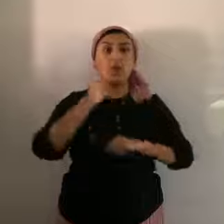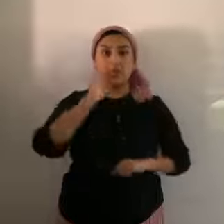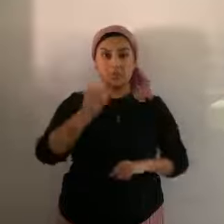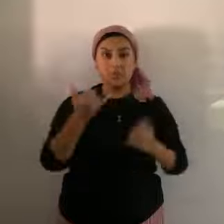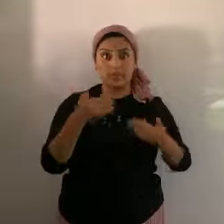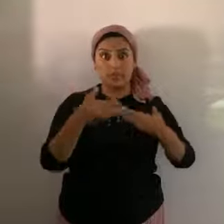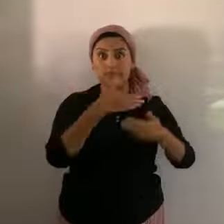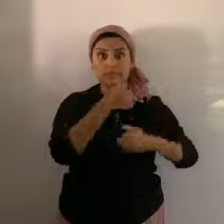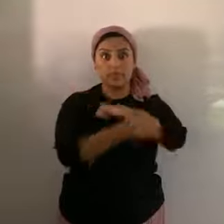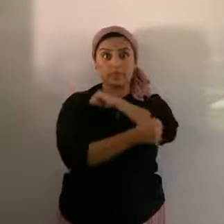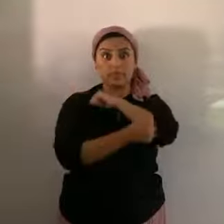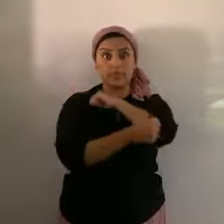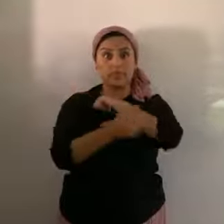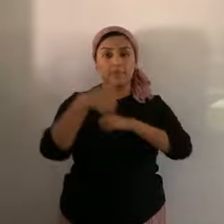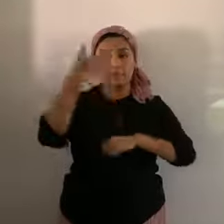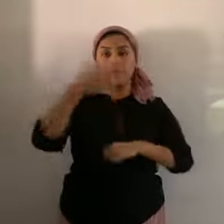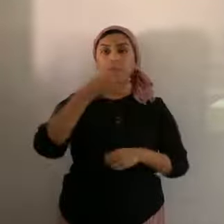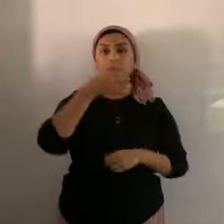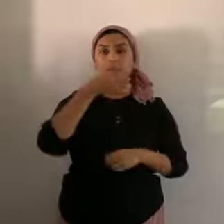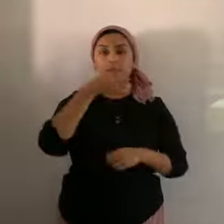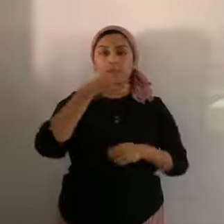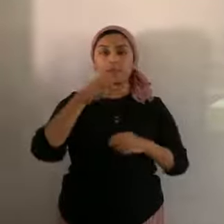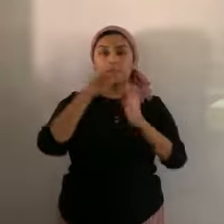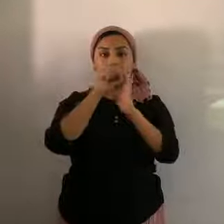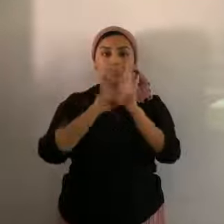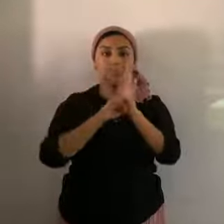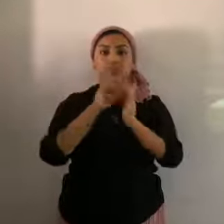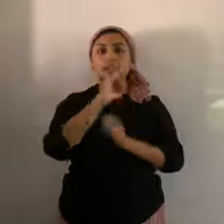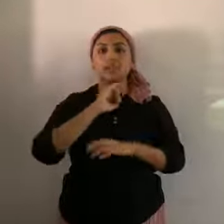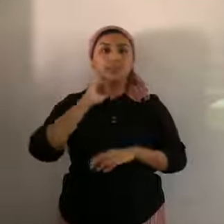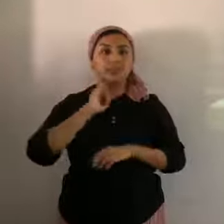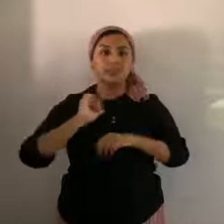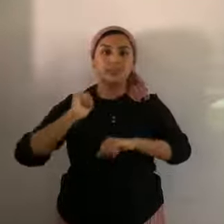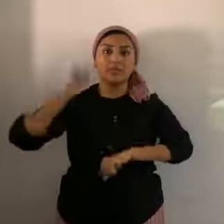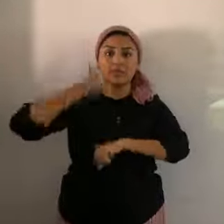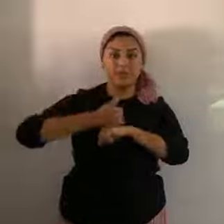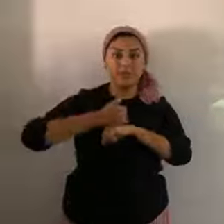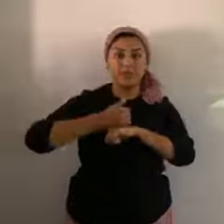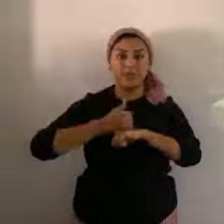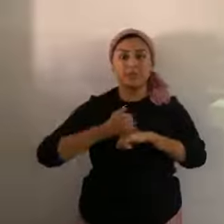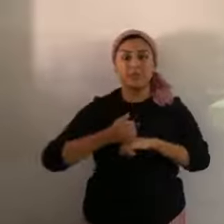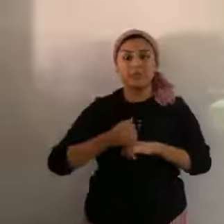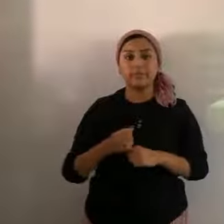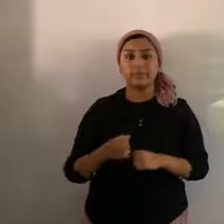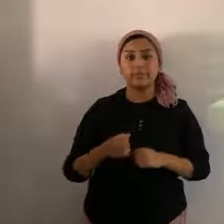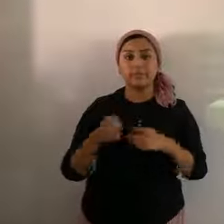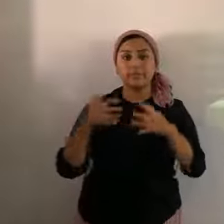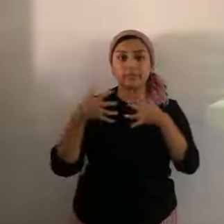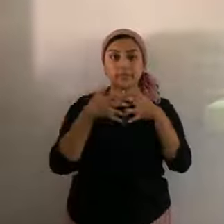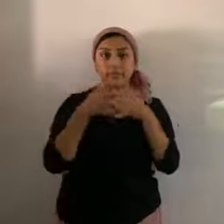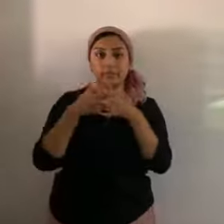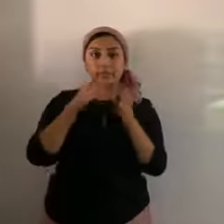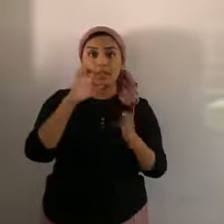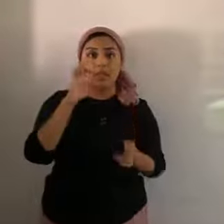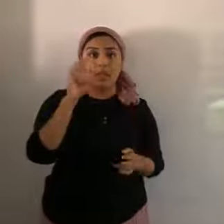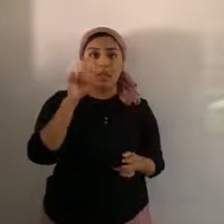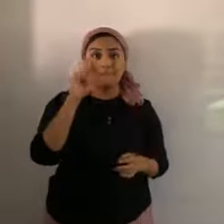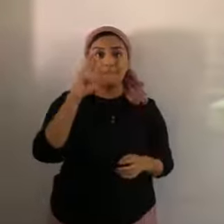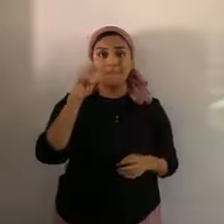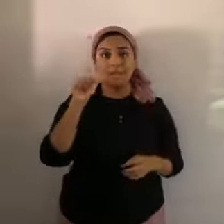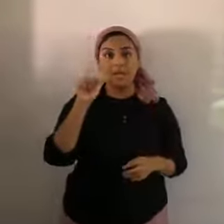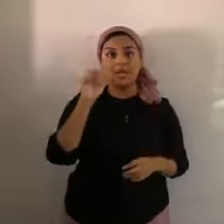pre-Pesach. Y viene los 70 aniversarios de la fundación del Estado de Israel. La embajada de Estados Unidos, según tienen planeado, será inaugurado